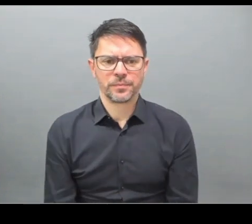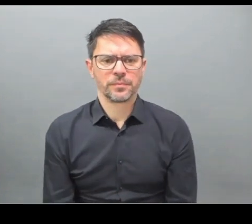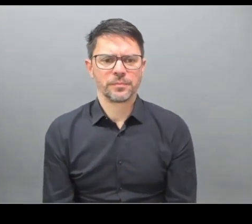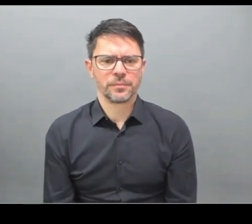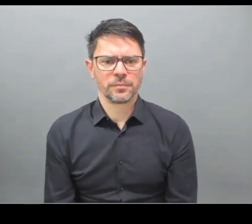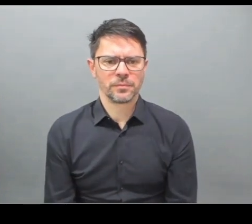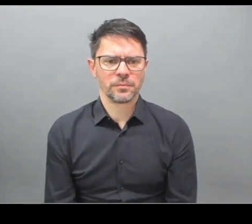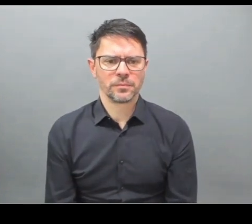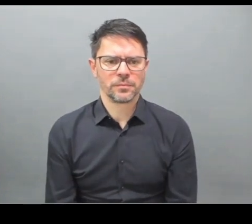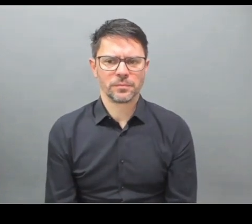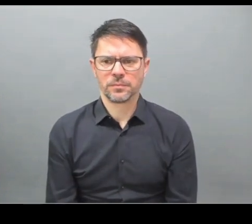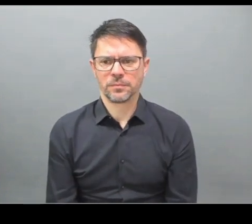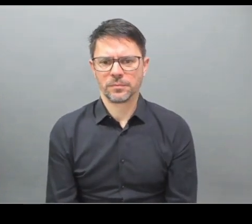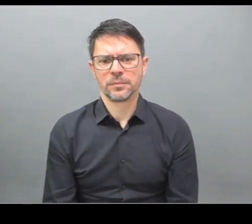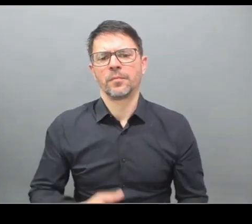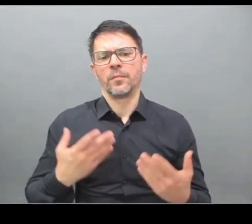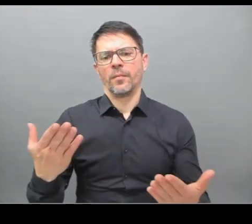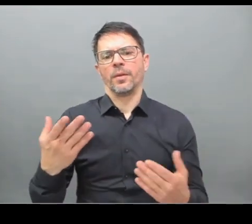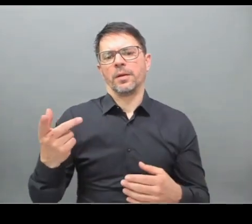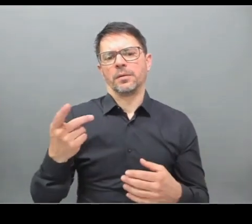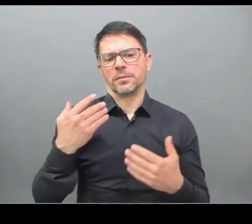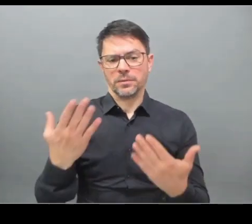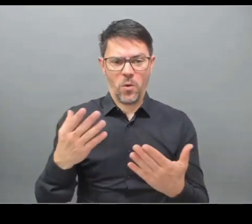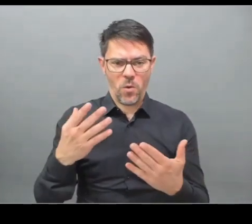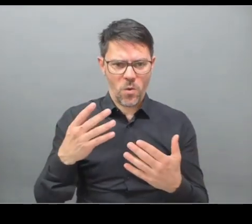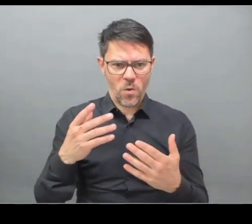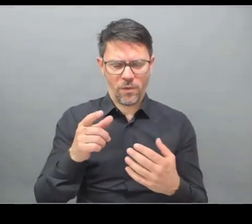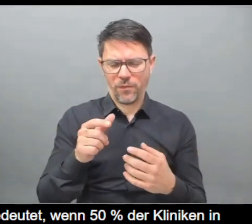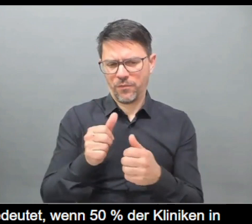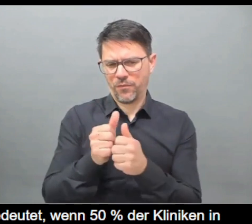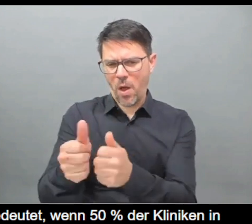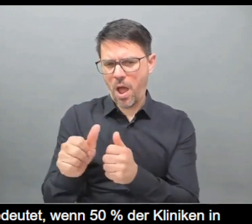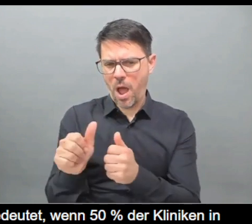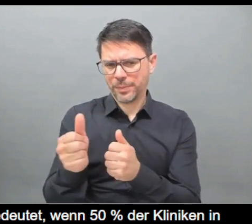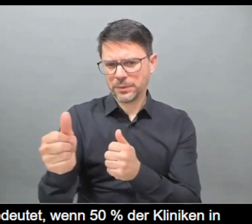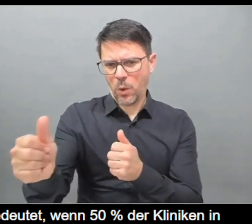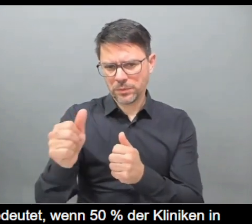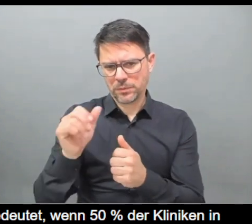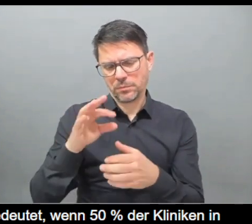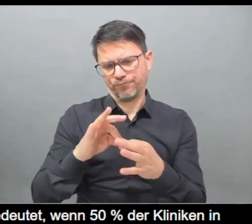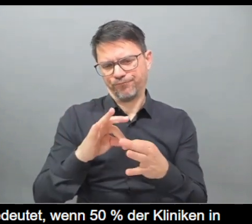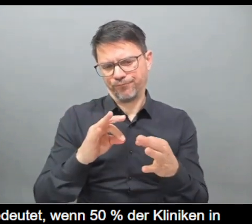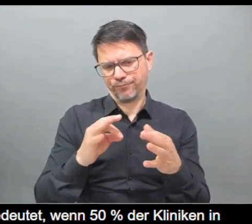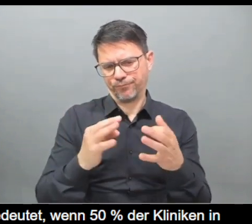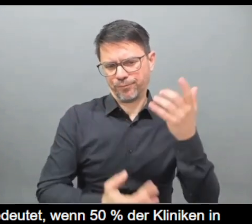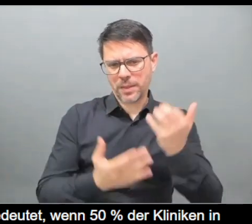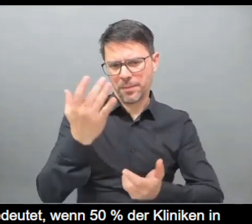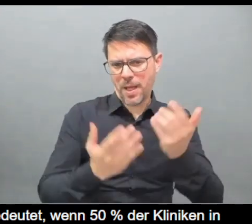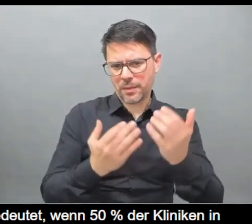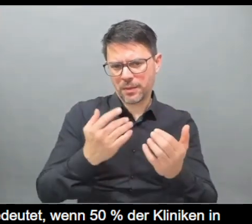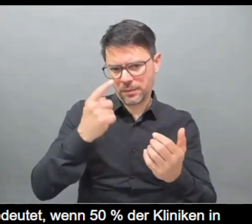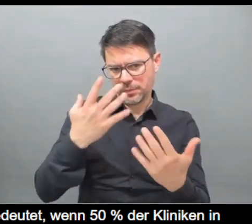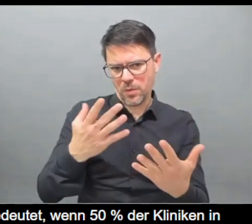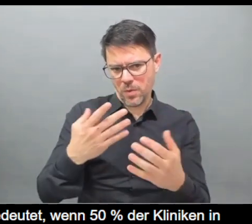einem sehr prominenten Mitglied der Regierungskommission selber gemacht. Das ist jetzt also nicht irgendwas gewesen, was jetzt aus dem